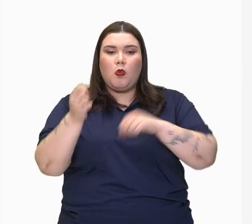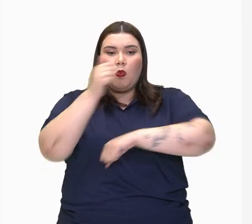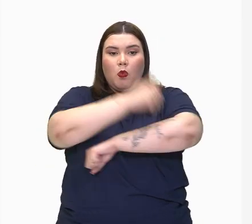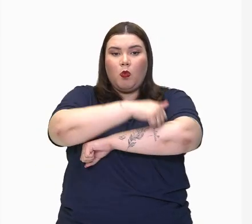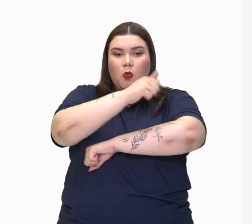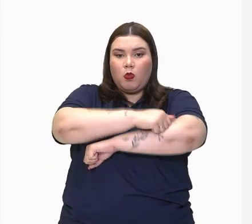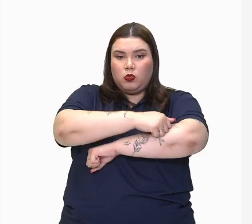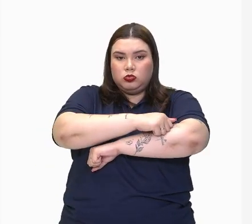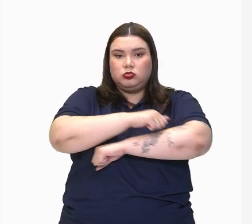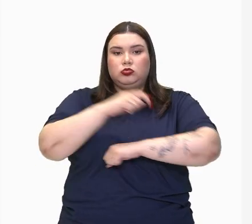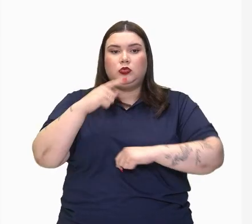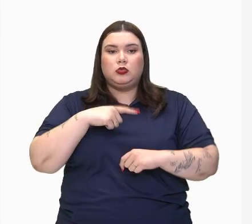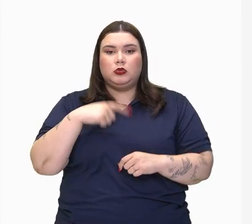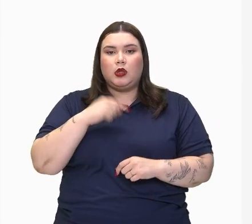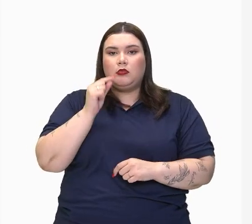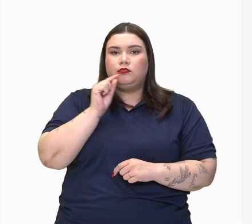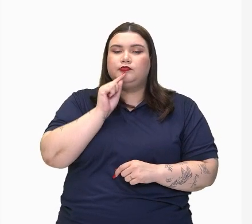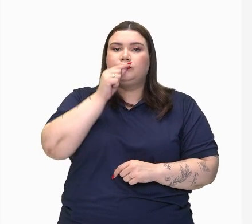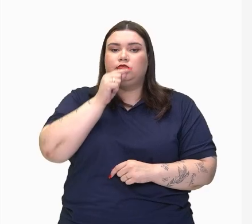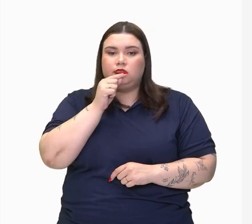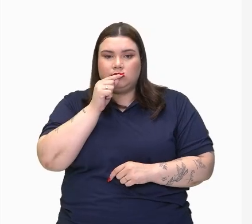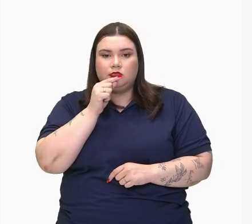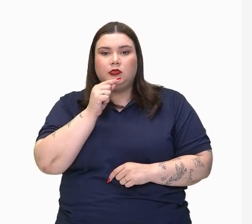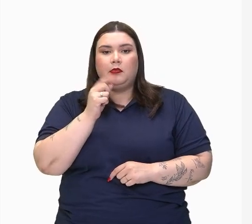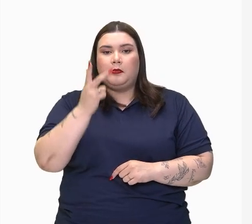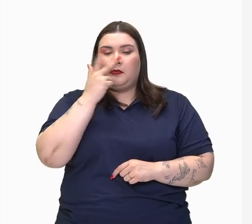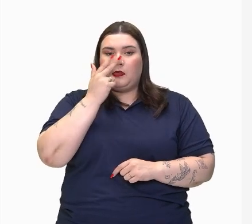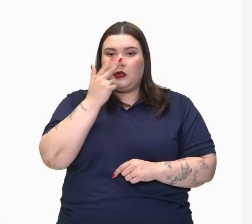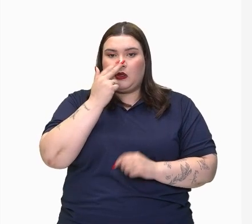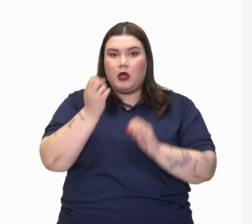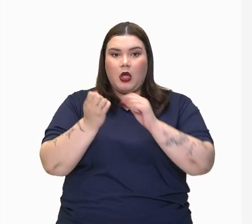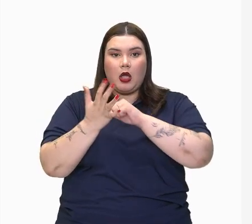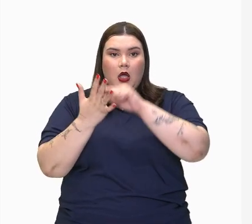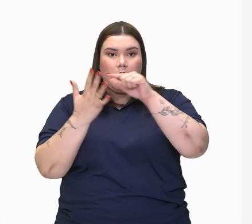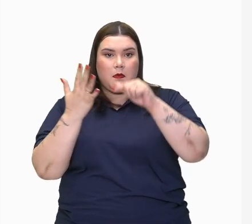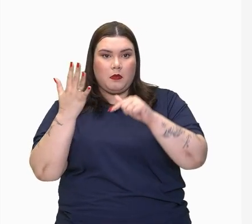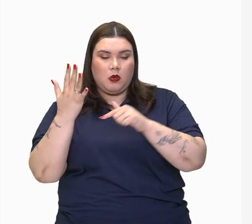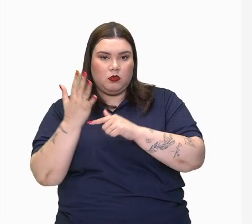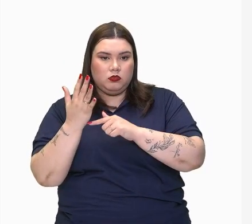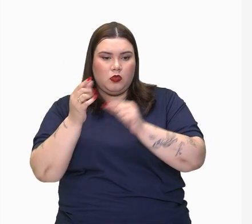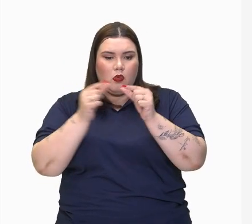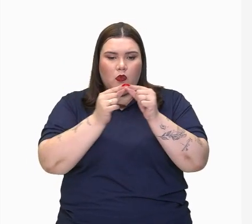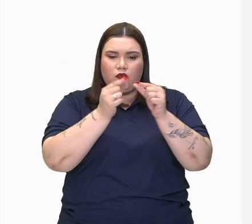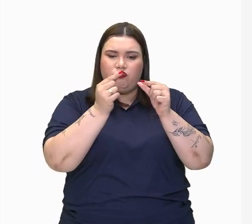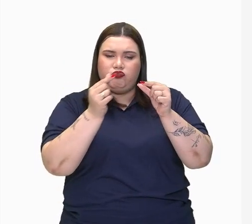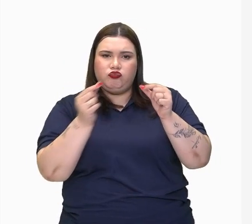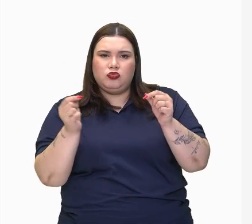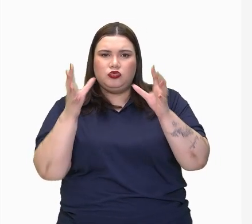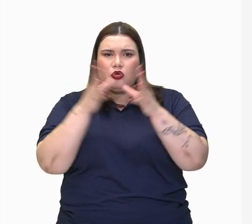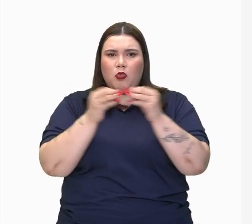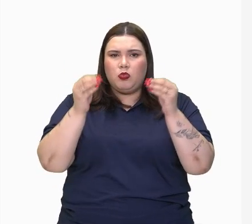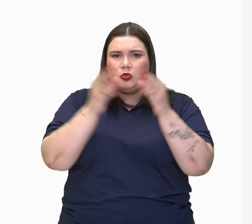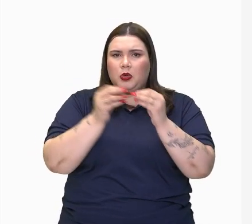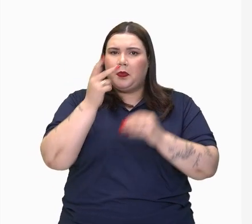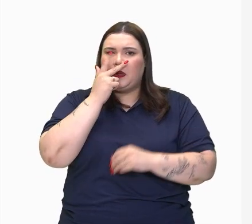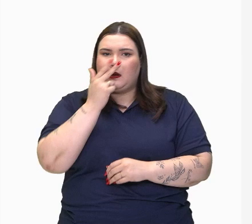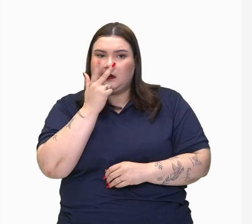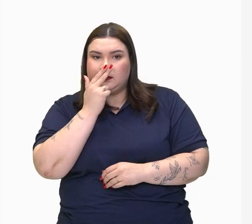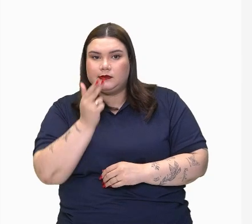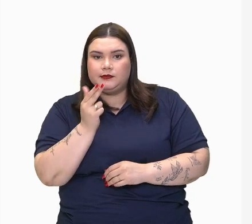brancos e verdadeiros, de comprimento de uma mão travessa, da grossura de um fuso de